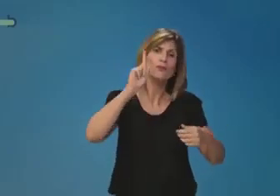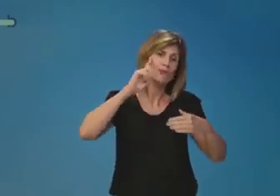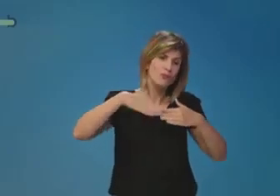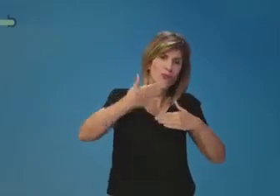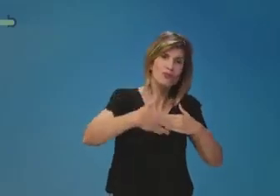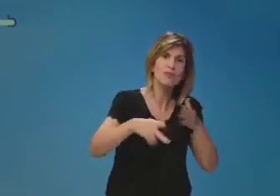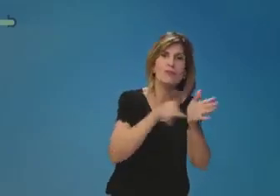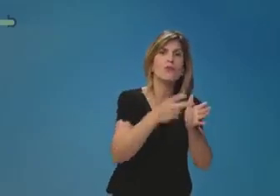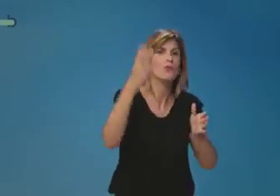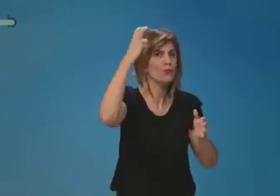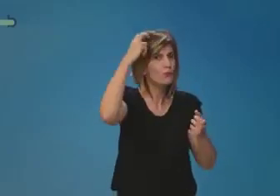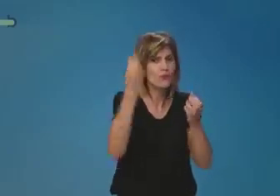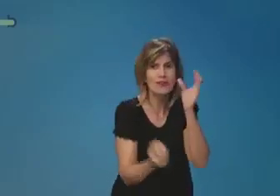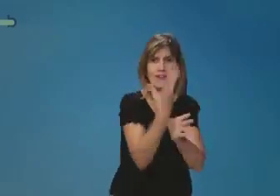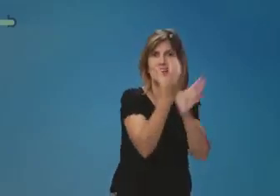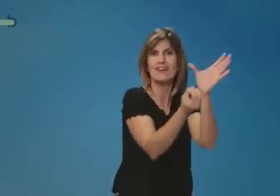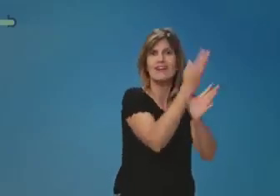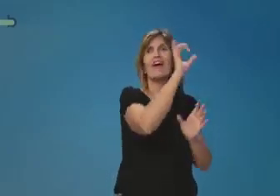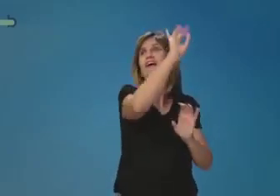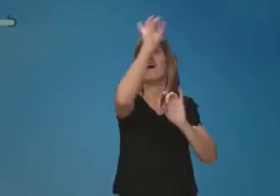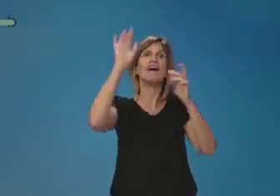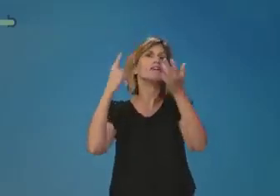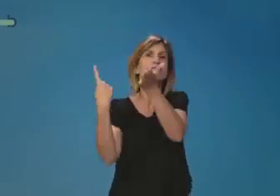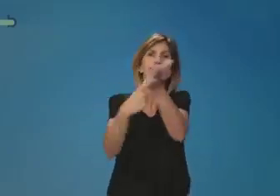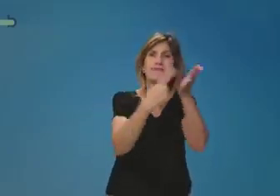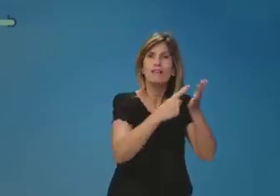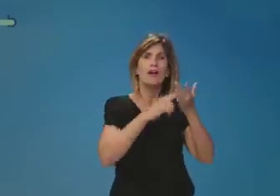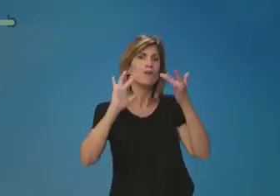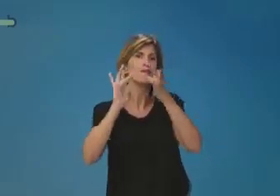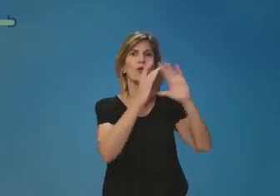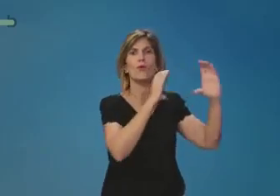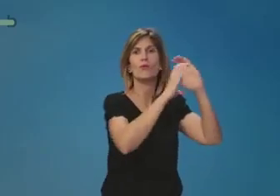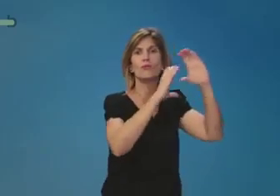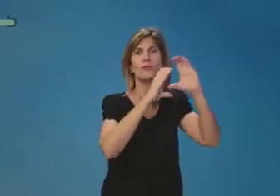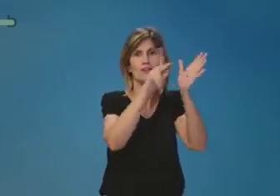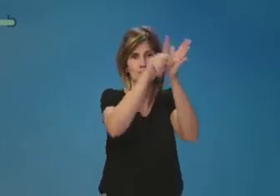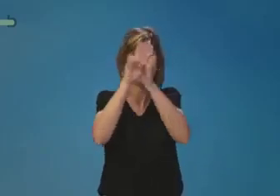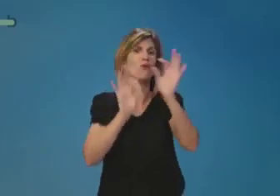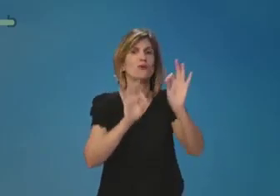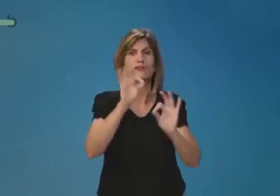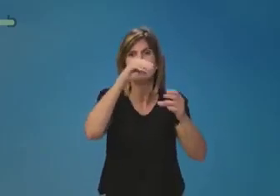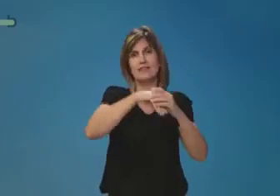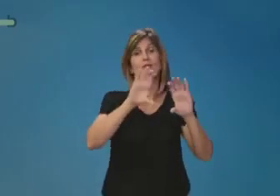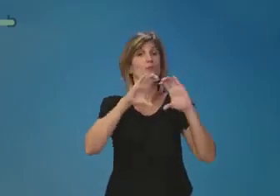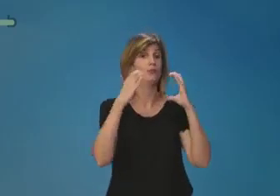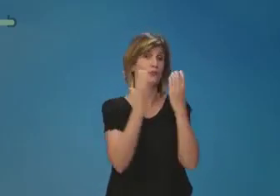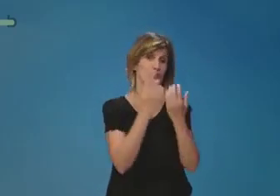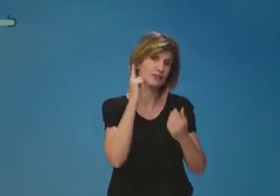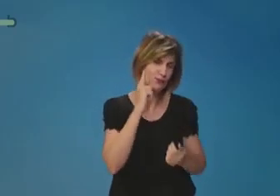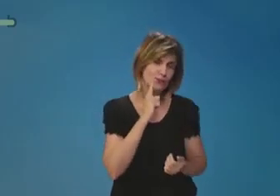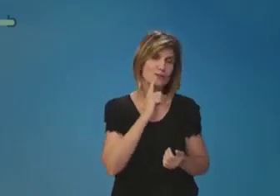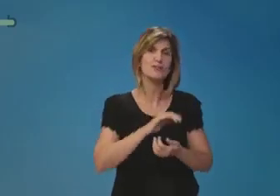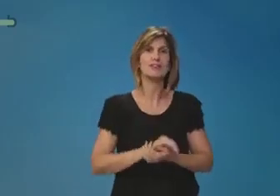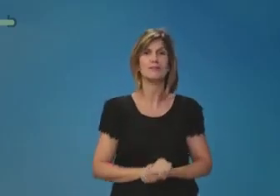sinais é um produto cultural que se desenvolve através do contato entre os pares da comunidade surda. Como é o caso